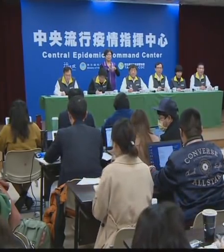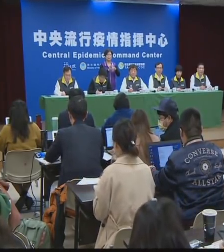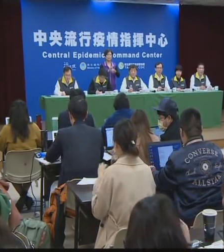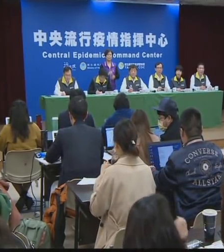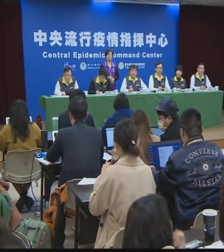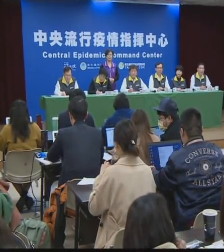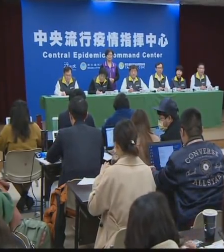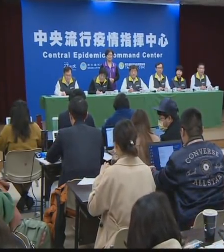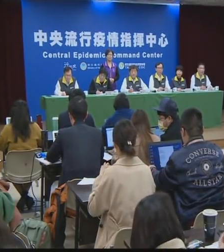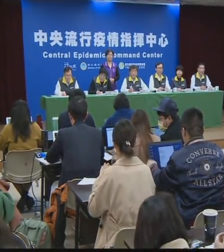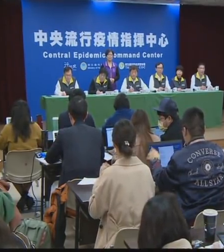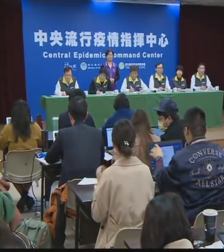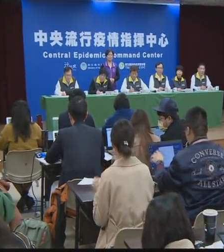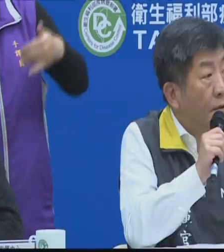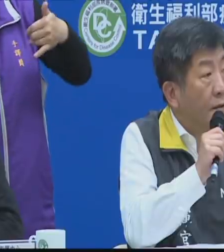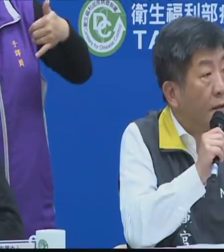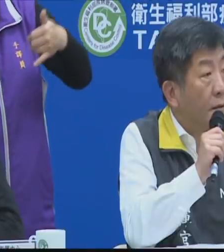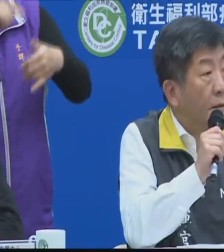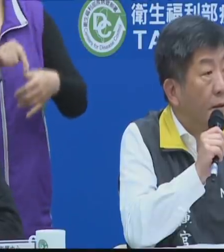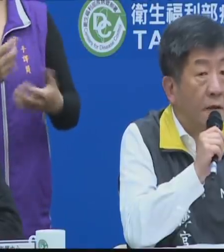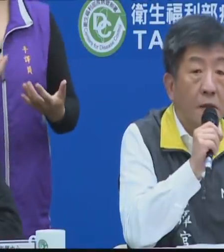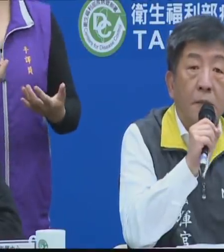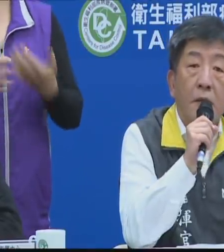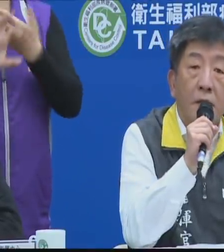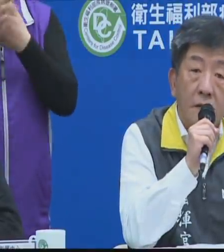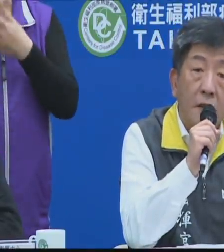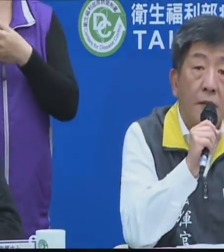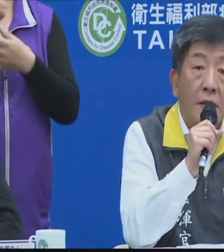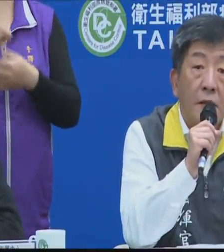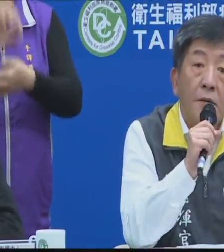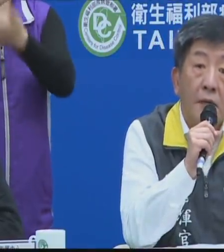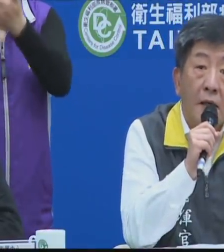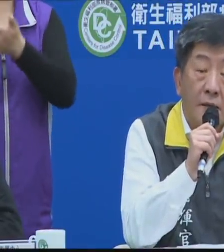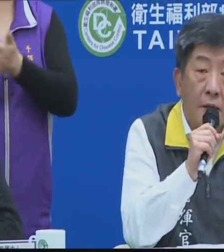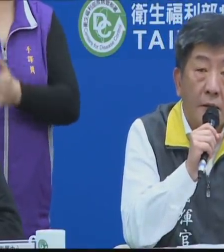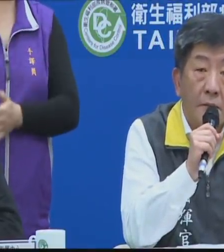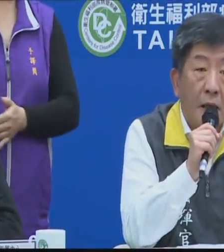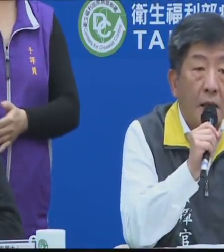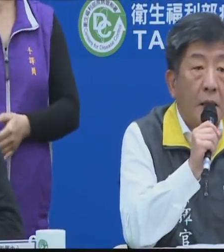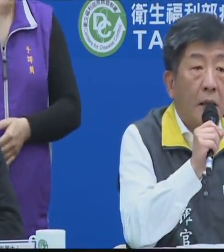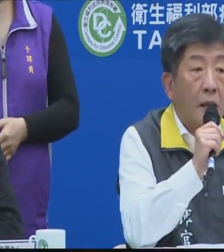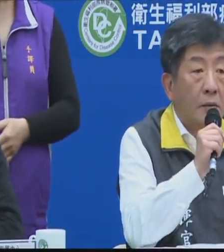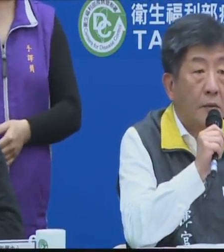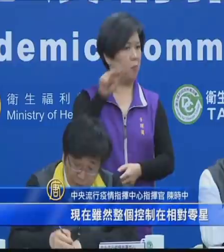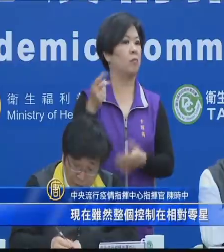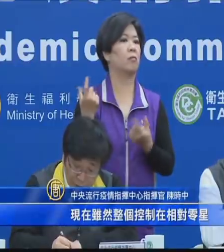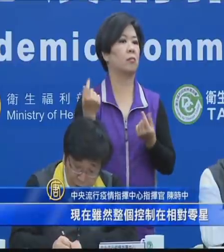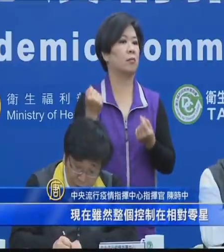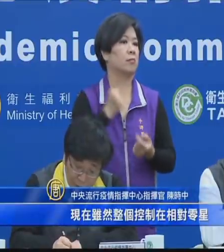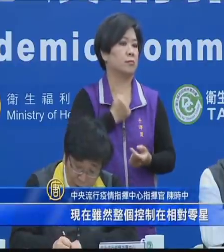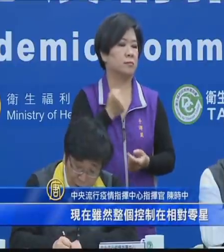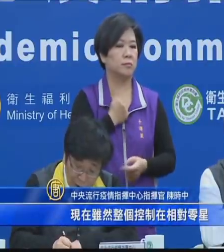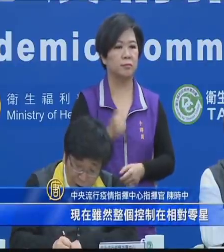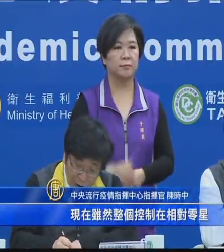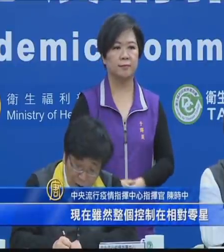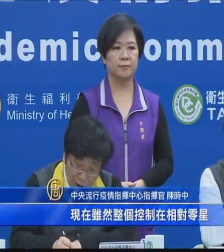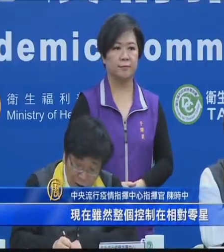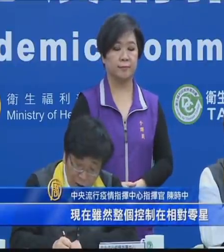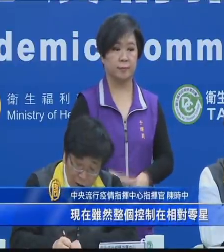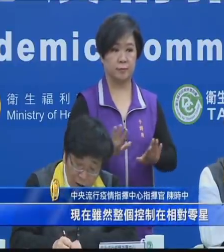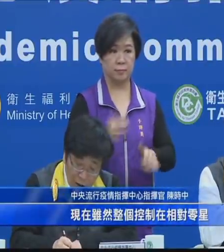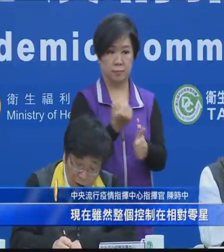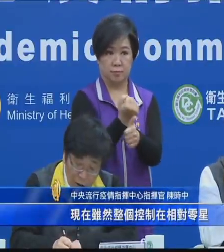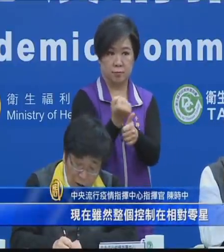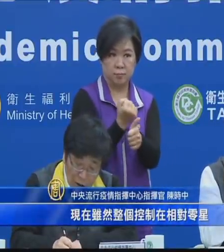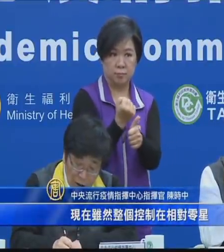上指出，观察国外状况以及无症状感染者问题，要以严谨态度做准备。 现在虽然在整个的控制